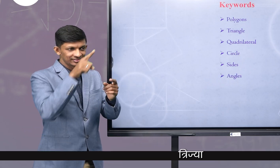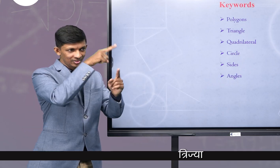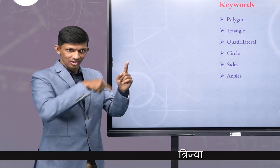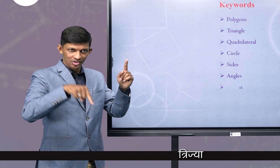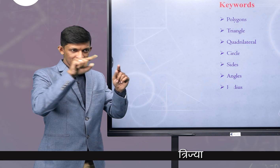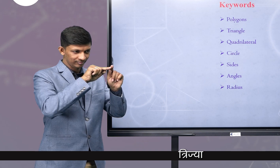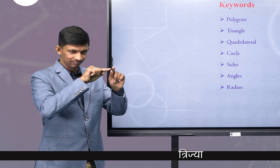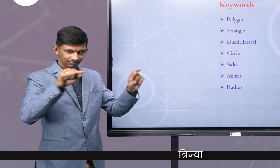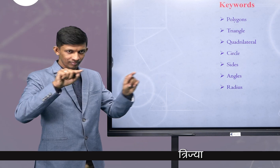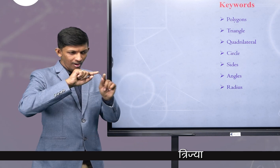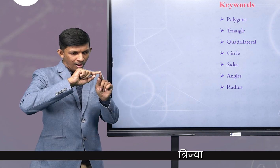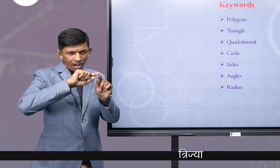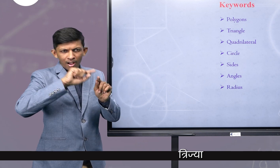त्रिज्या,